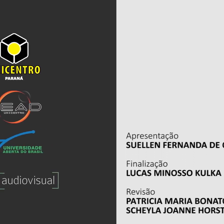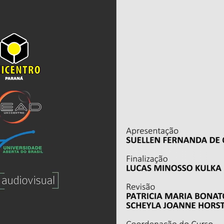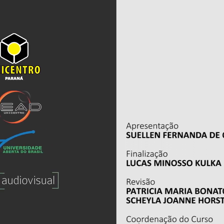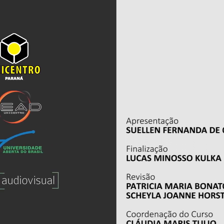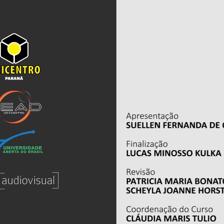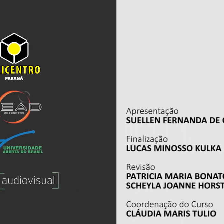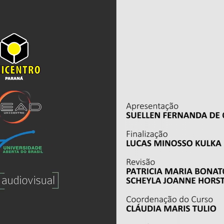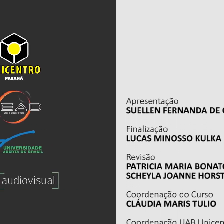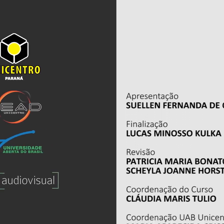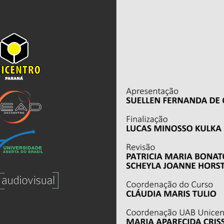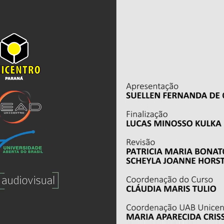Música